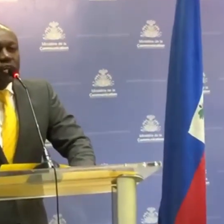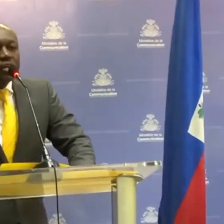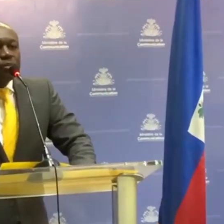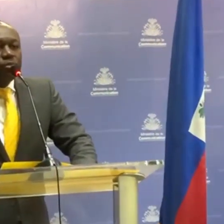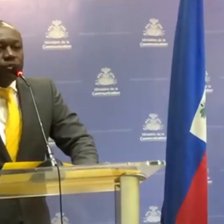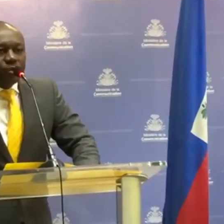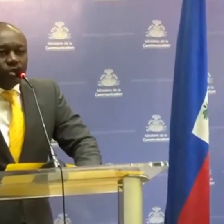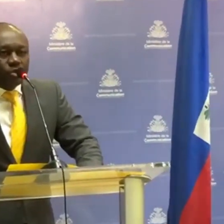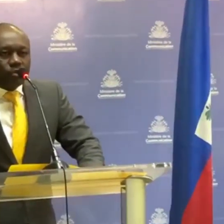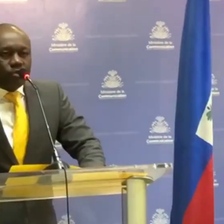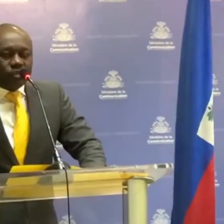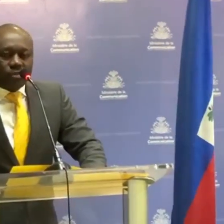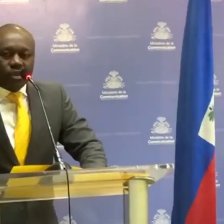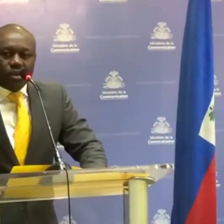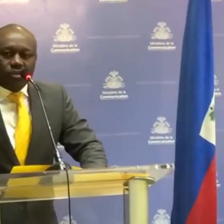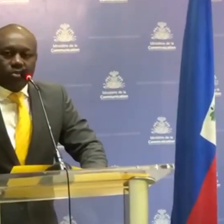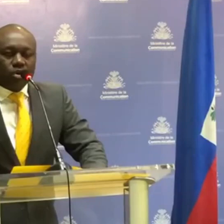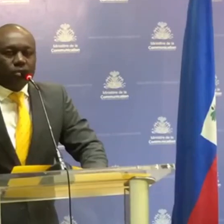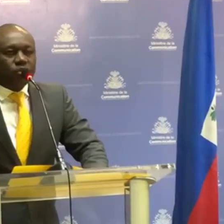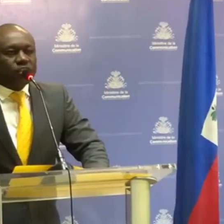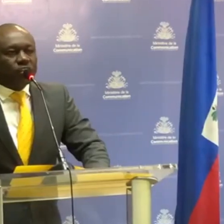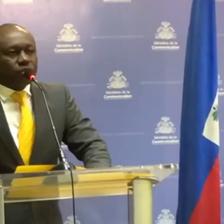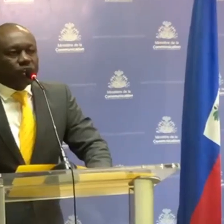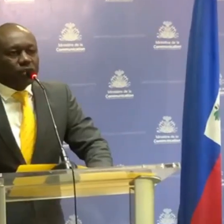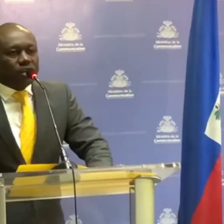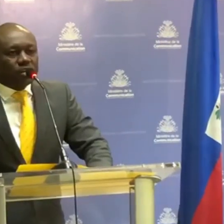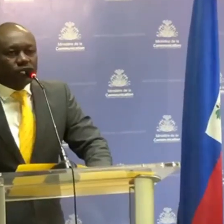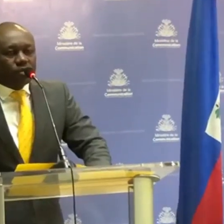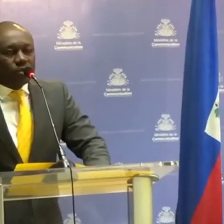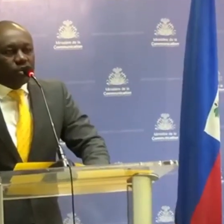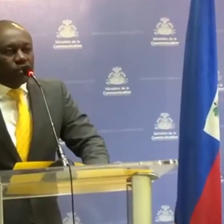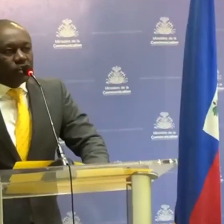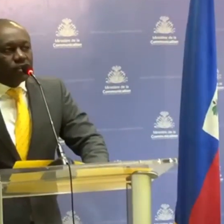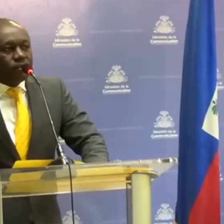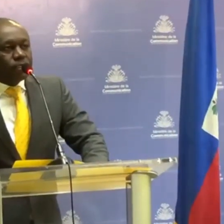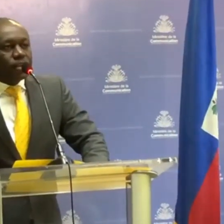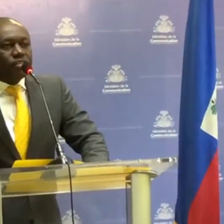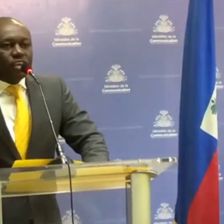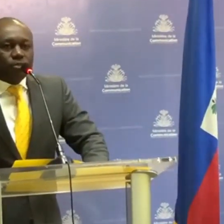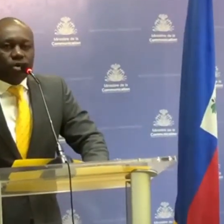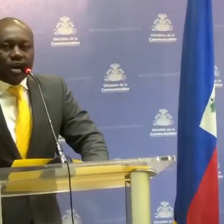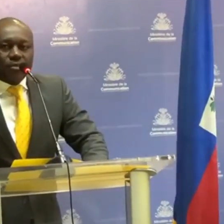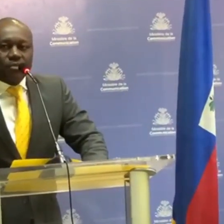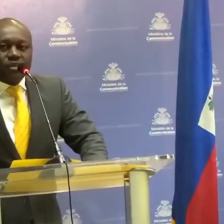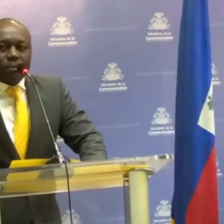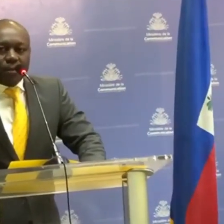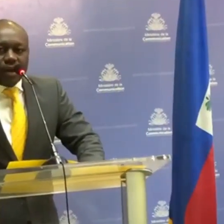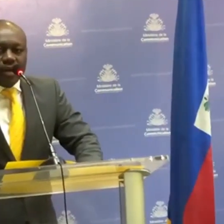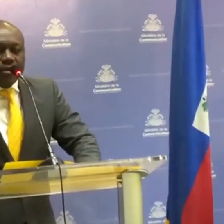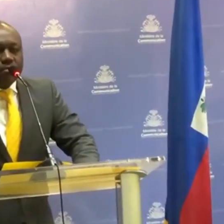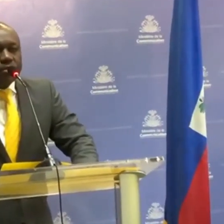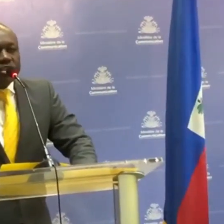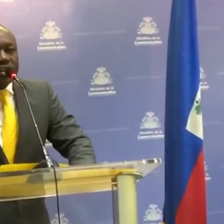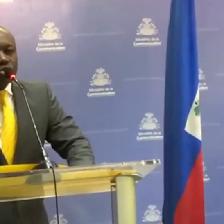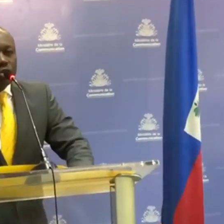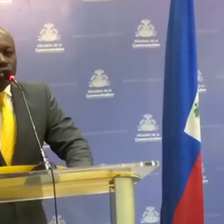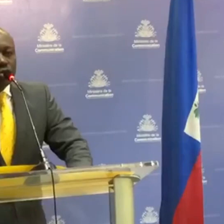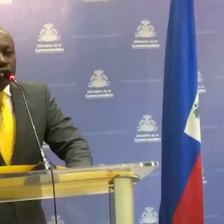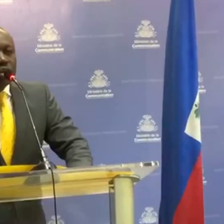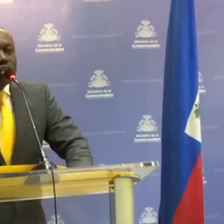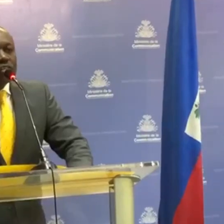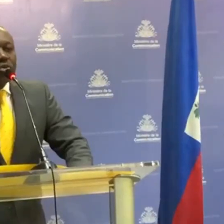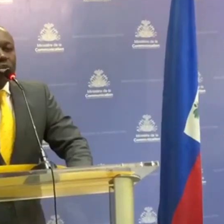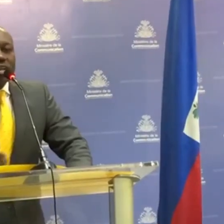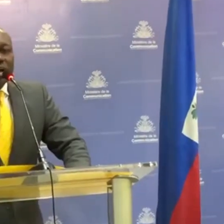proposé pour famille plus impliquée, pour avoir plus de responsabilité sur le plan politique. Diaspora même c'est pas parler même la jeune